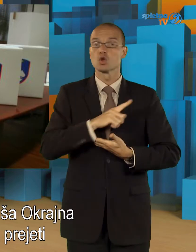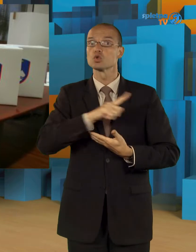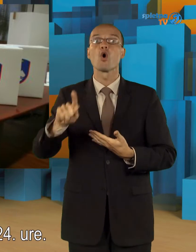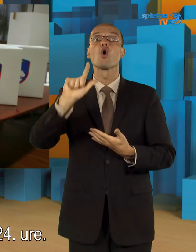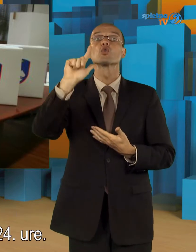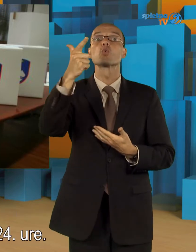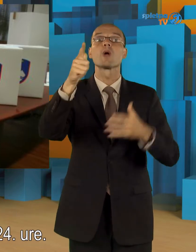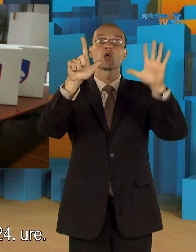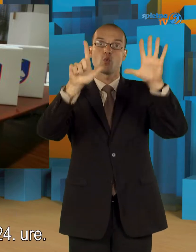24. ure.